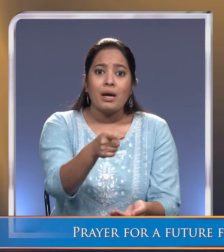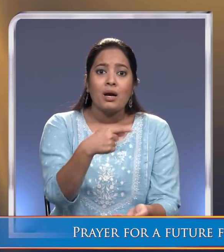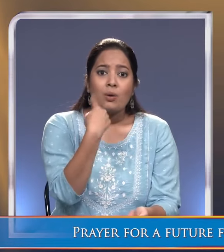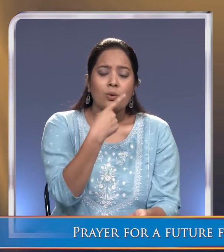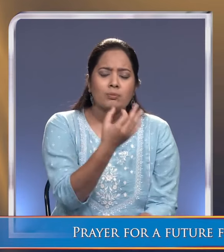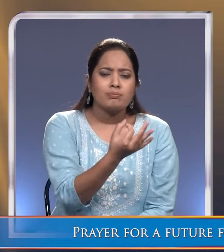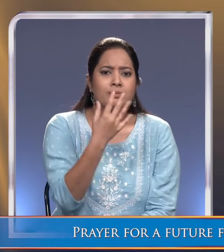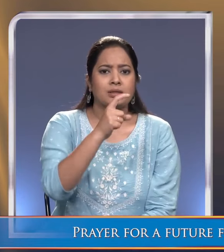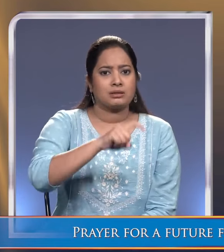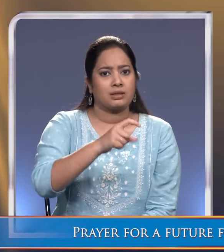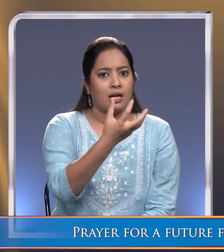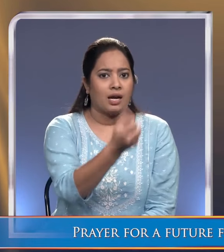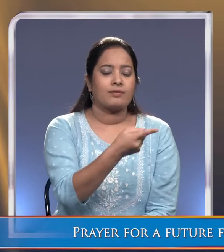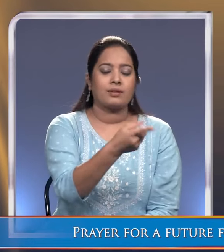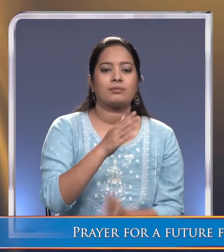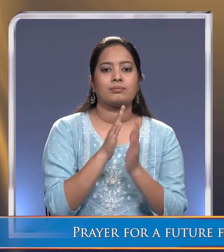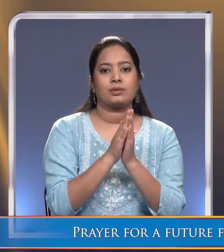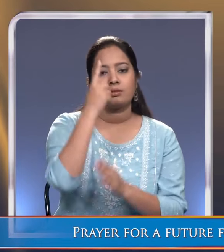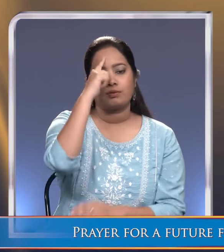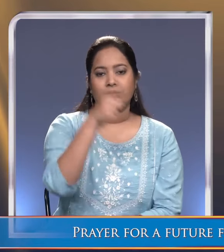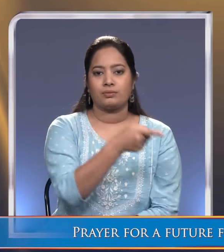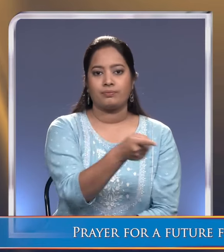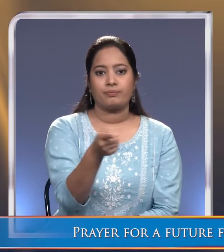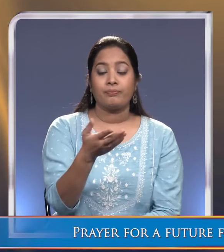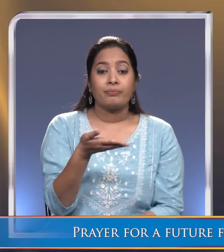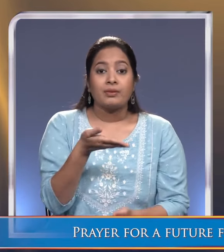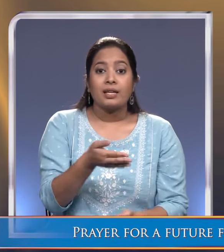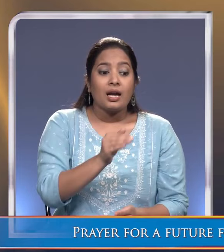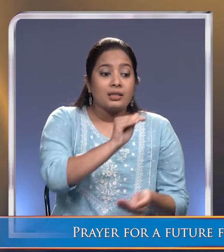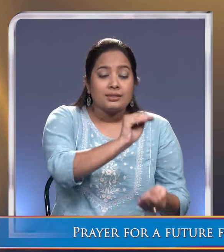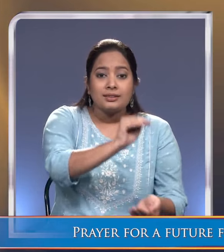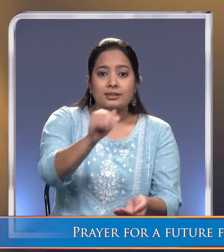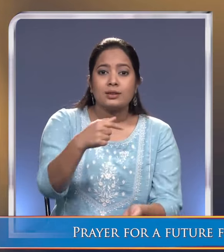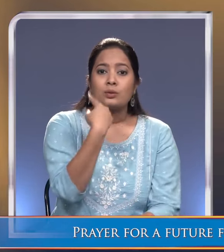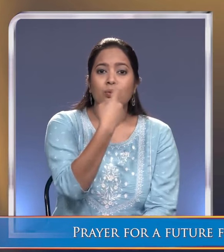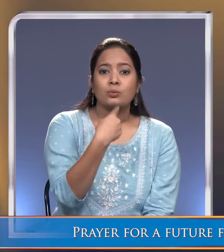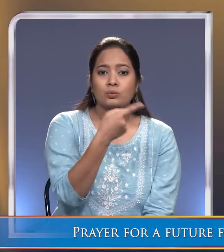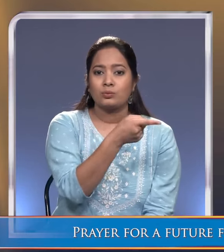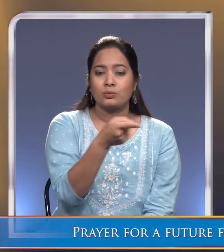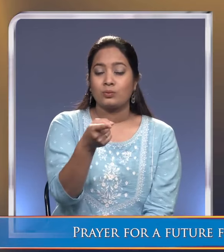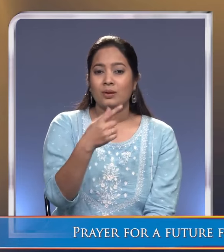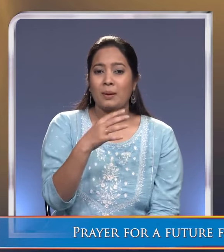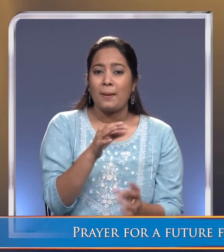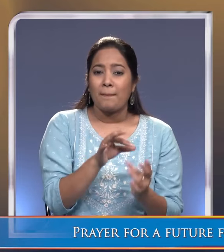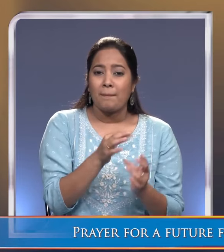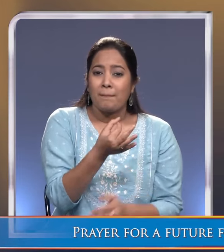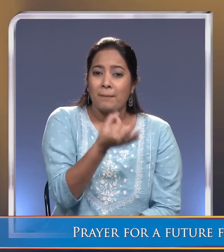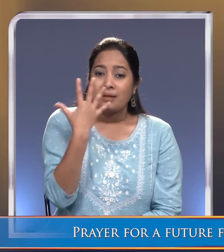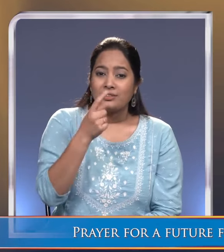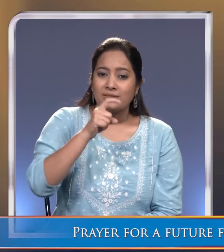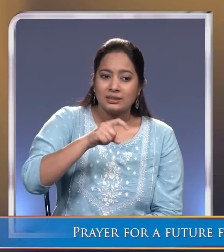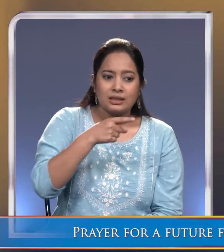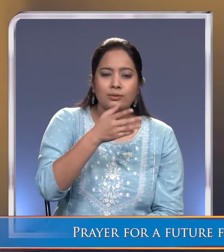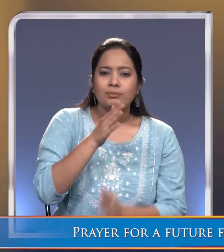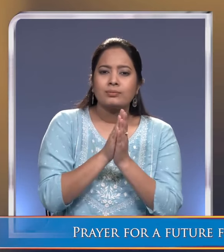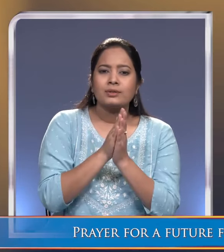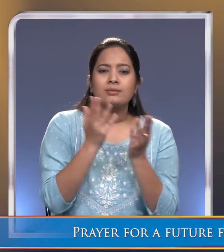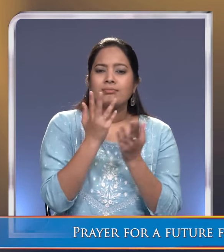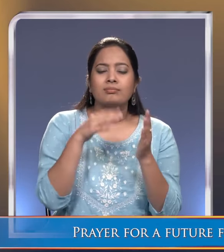उन बच्चों के लिए जिनकी स्पेशल नीड्स हैं। हम प्रार्थना करेंगे कि जो हमारे बच्चे हैं जिनकी स्पेशल नीड्स